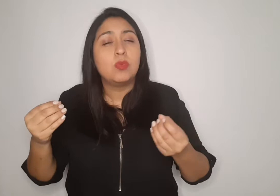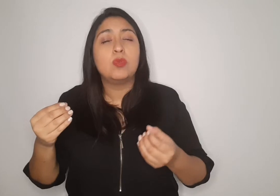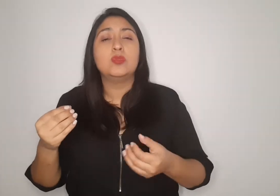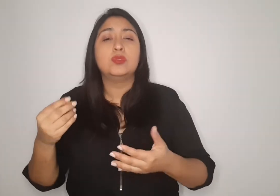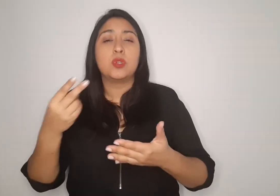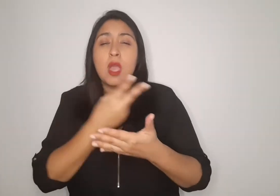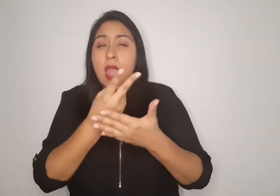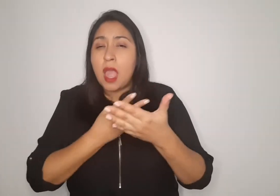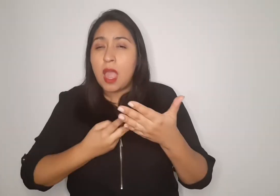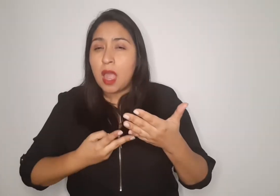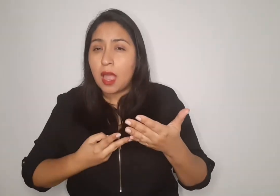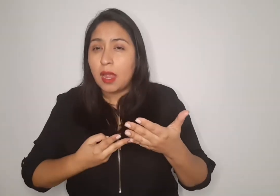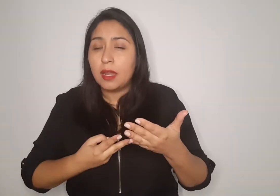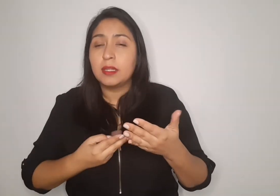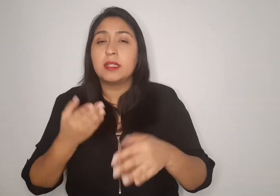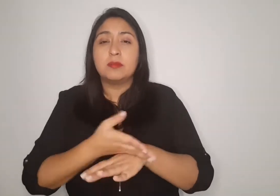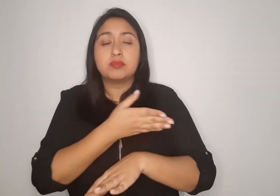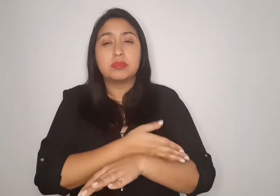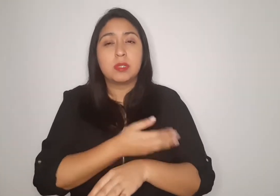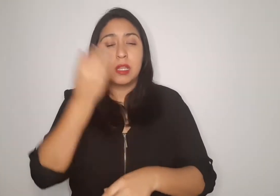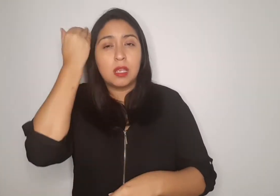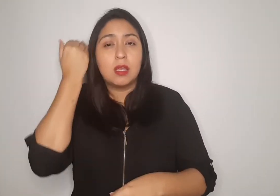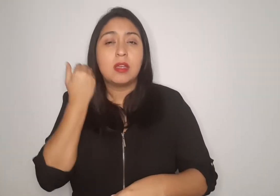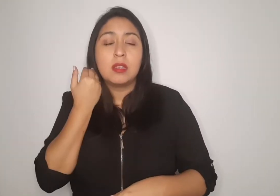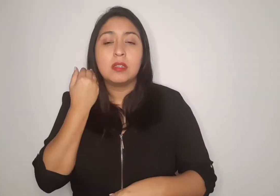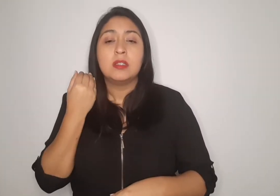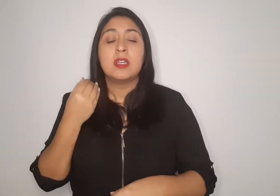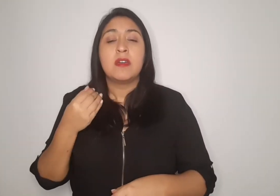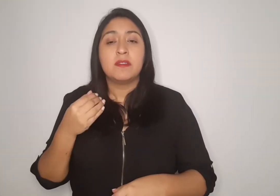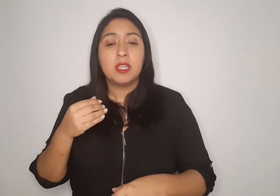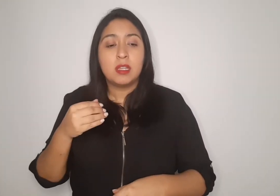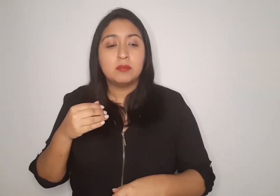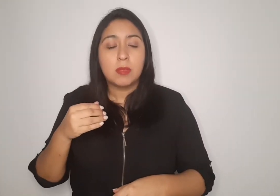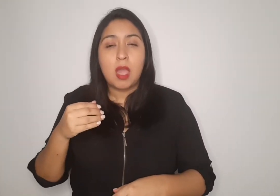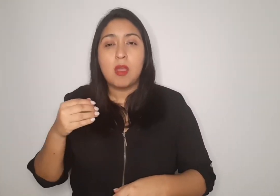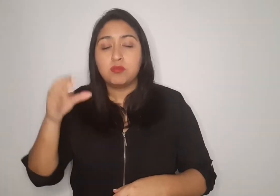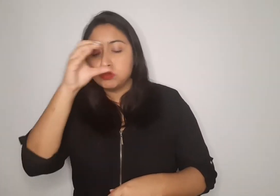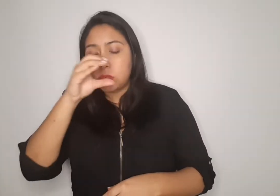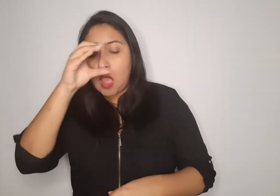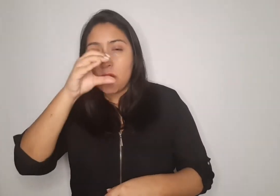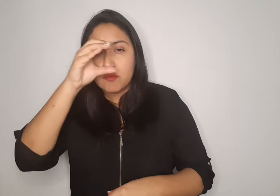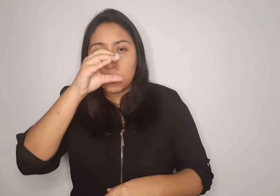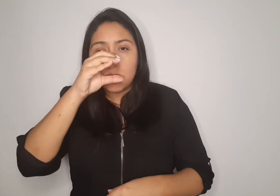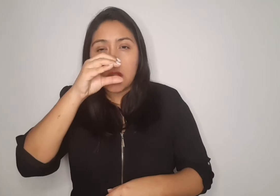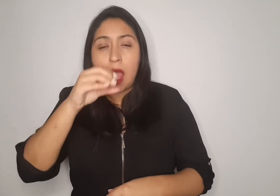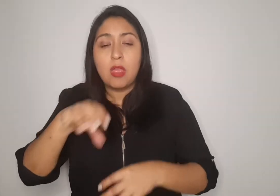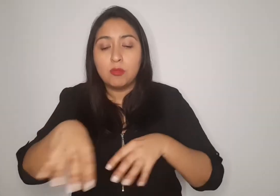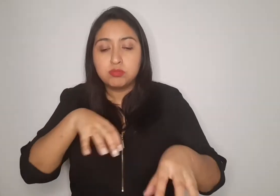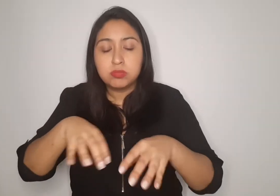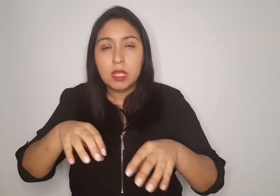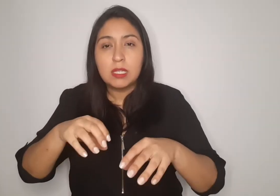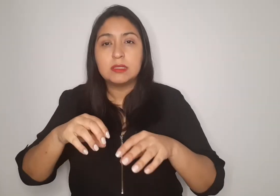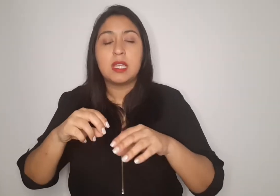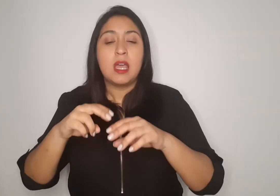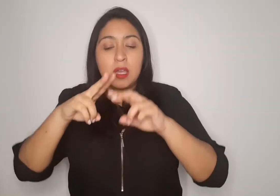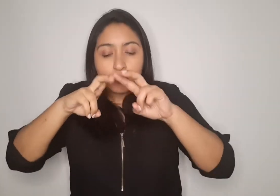¿ya? Entonces ellos habían reunido esta gran cantidad de piezas arqueológicas y deciden crear